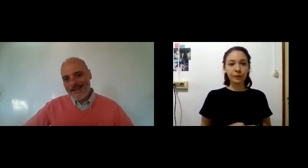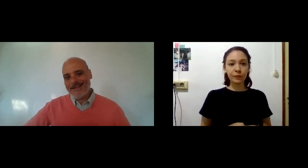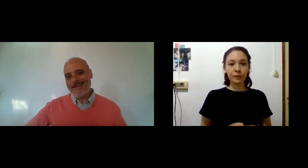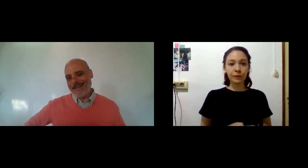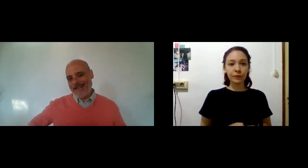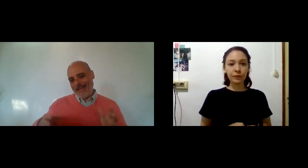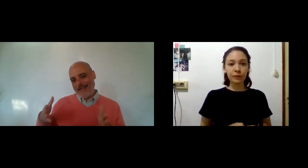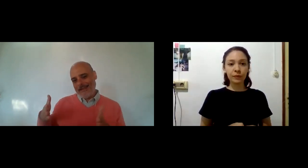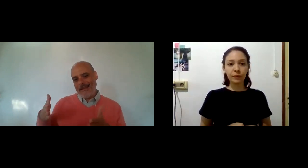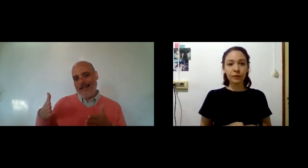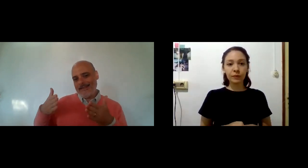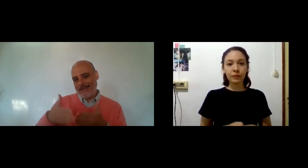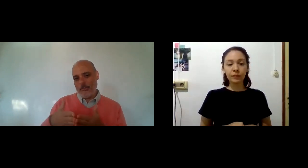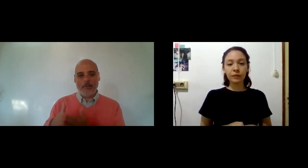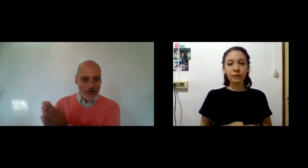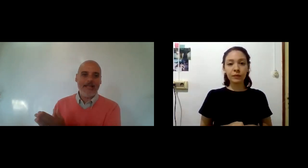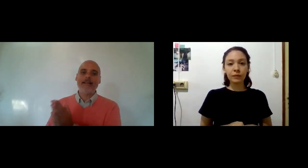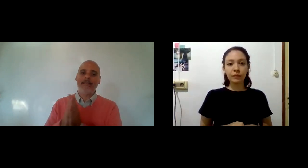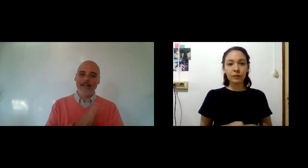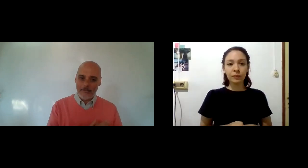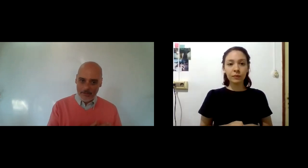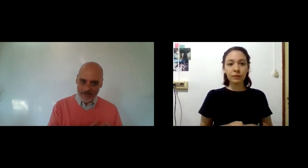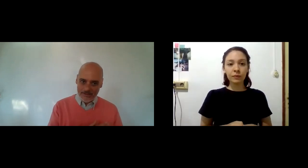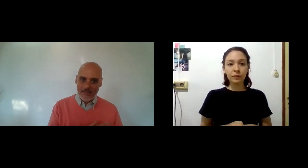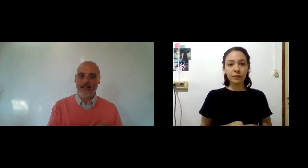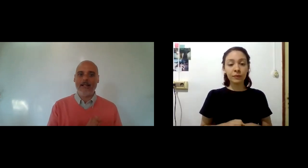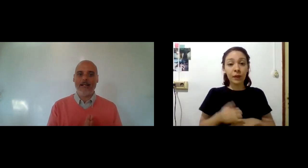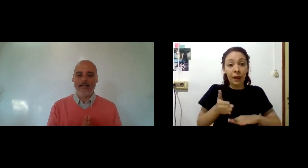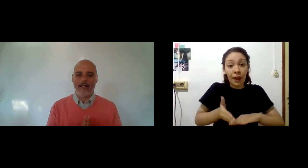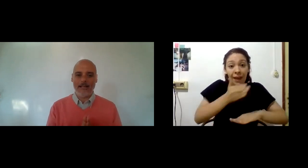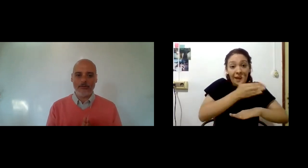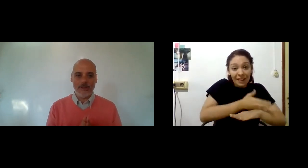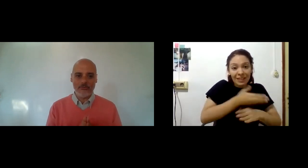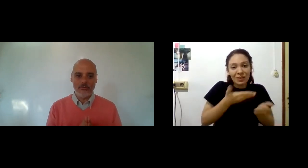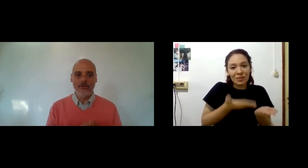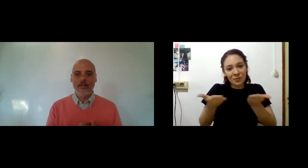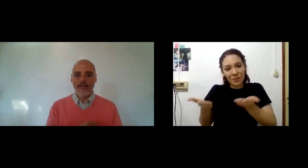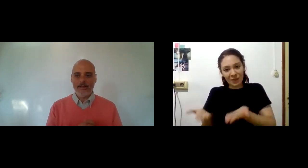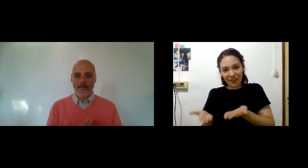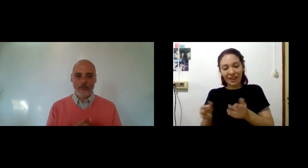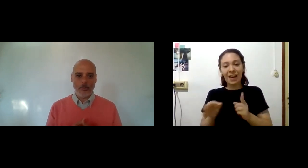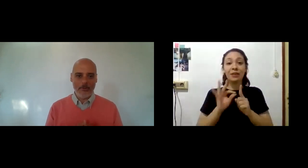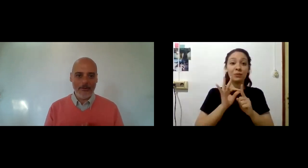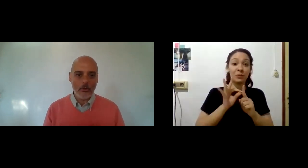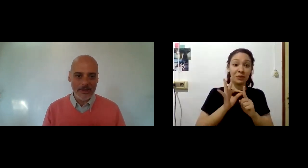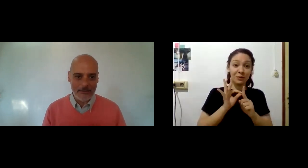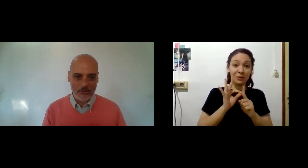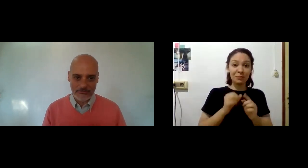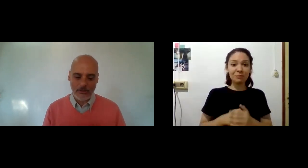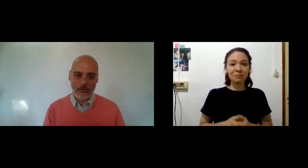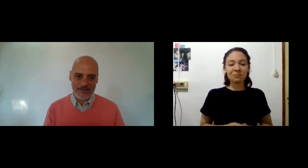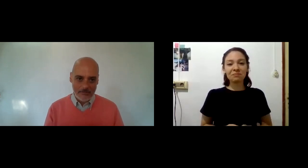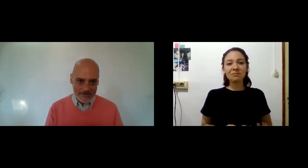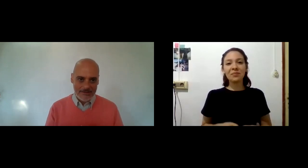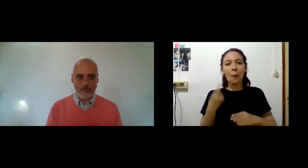Antes de entrar así, bueno, primero quiero darles la bienvenida a la TUILSU. Por primera vez nos